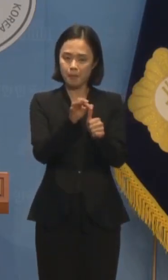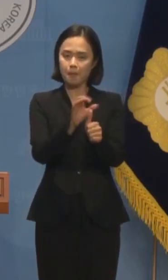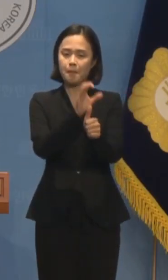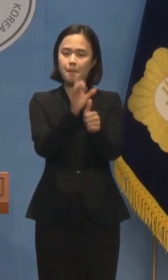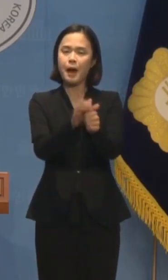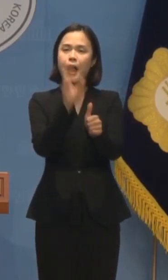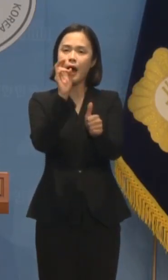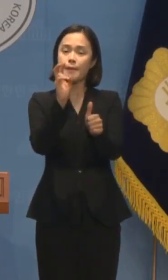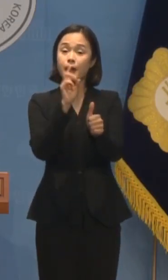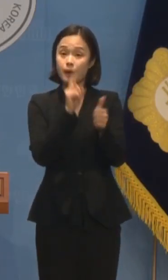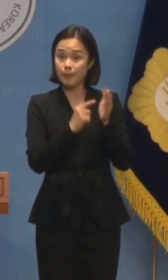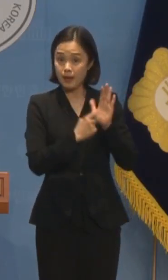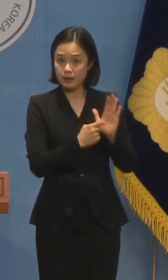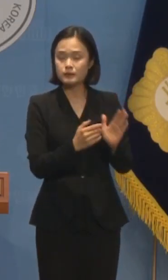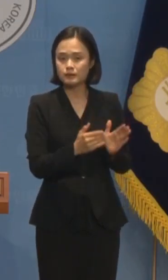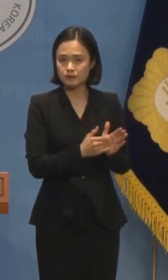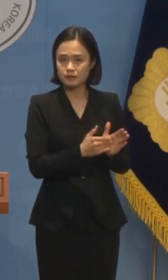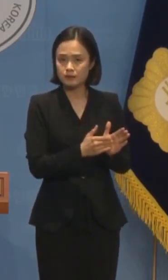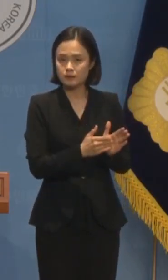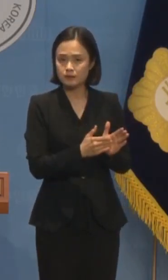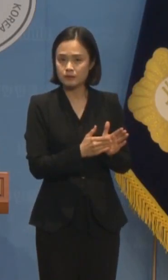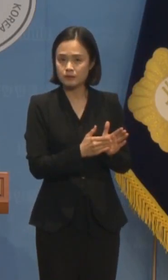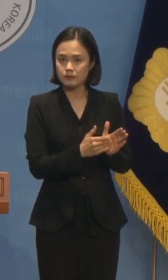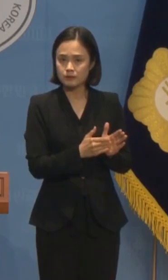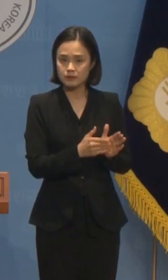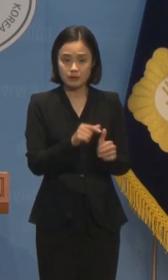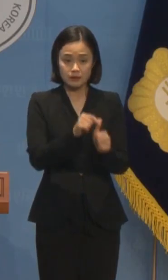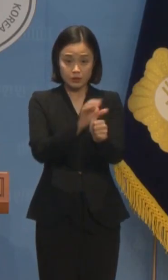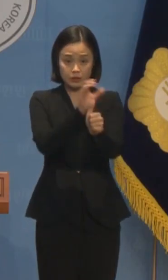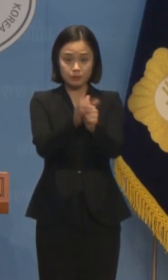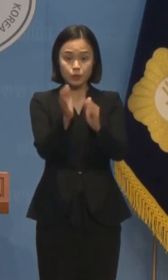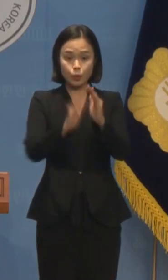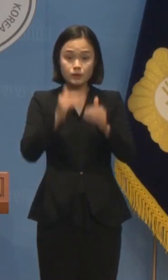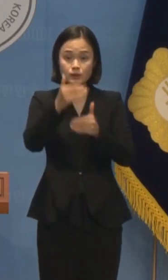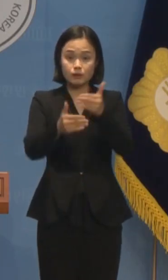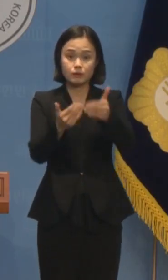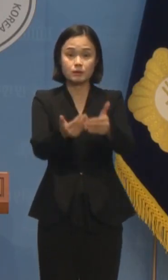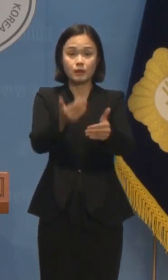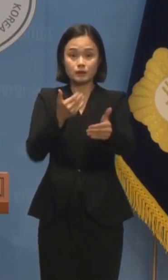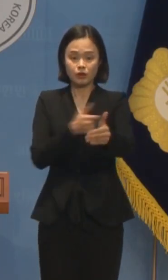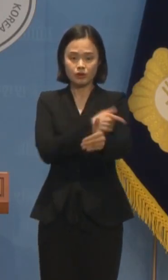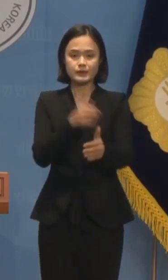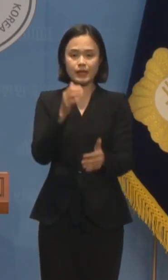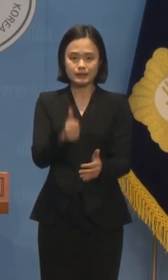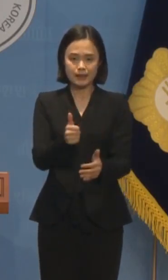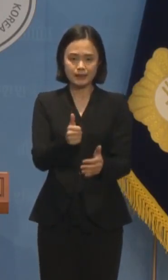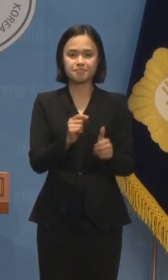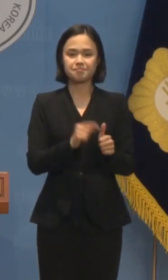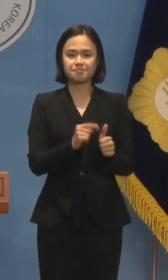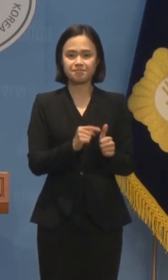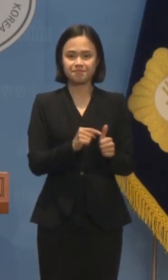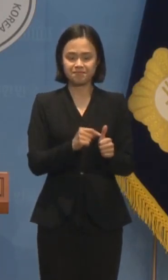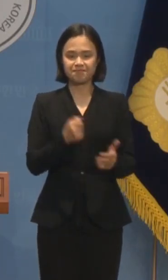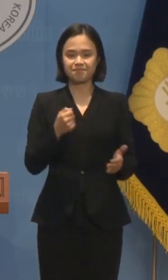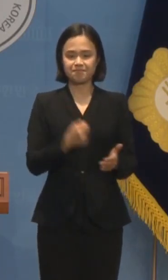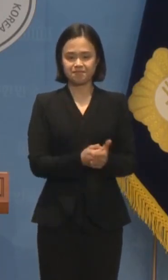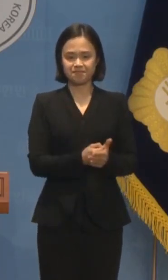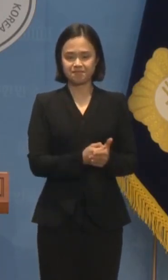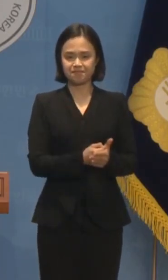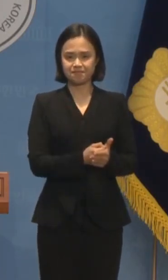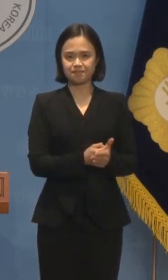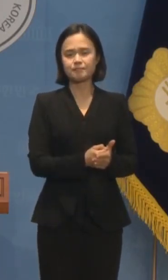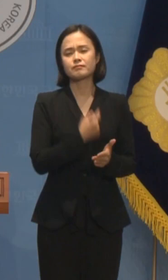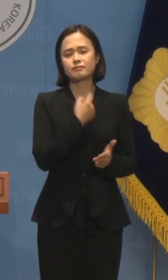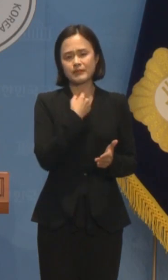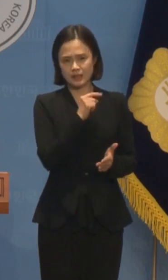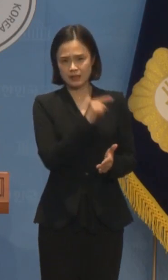나왔습니다. 선임 절차도 시작되기 전에 이미 이사장을 결정해 놓은 것입니다. 국가기관의 공적